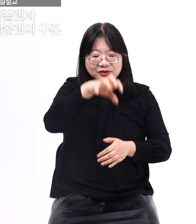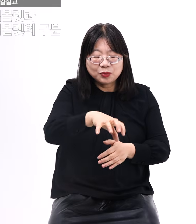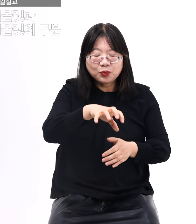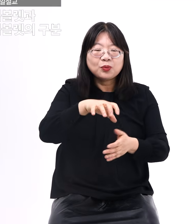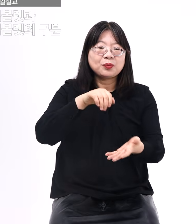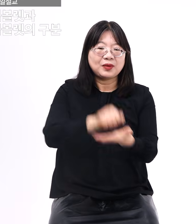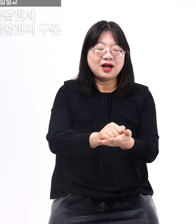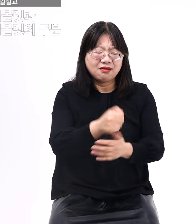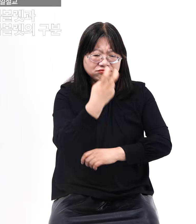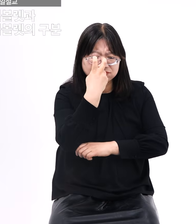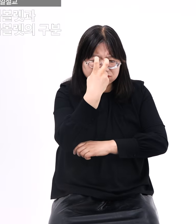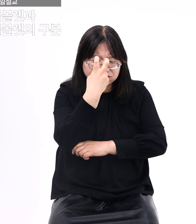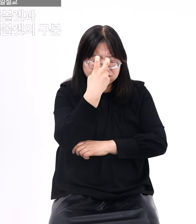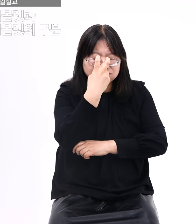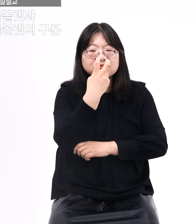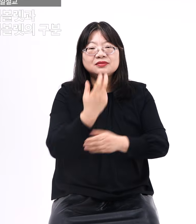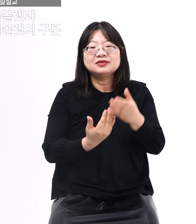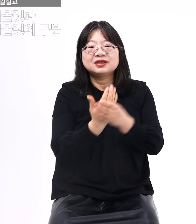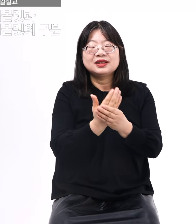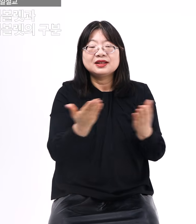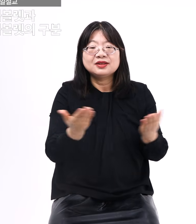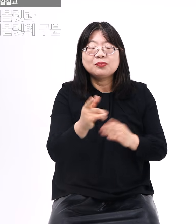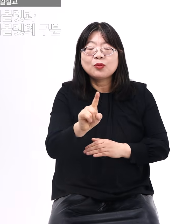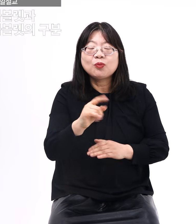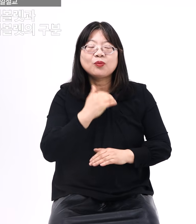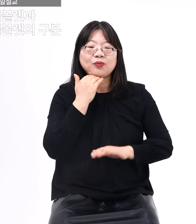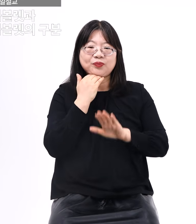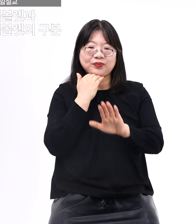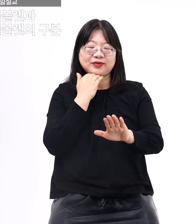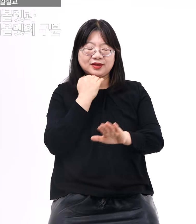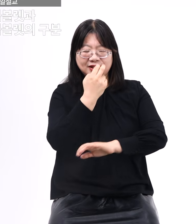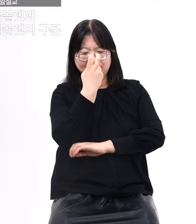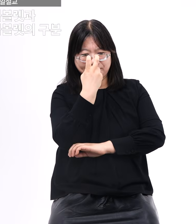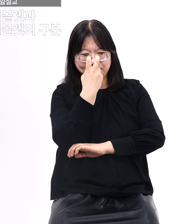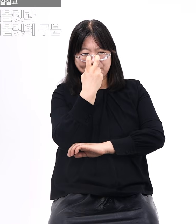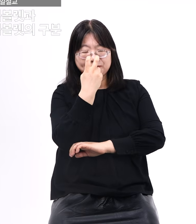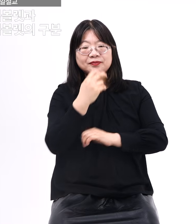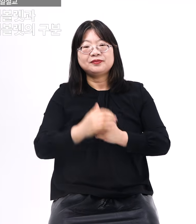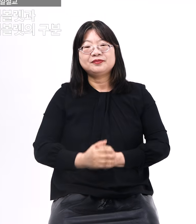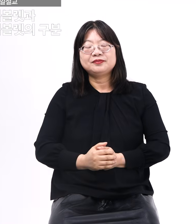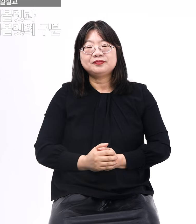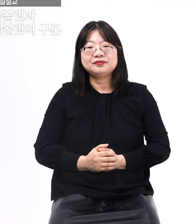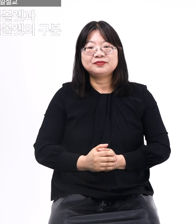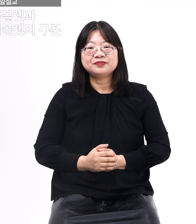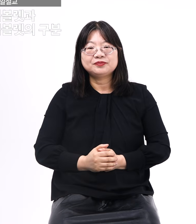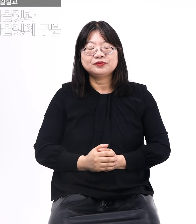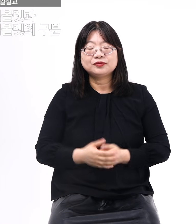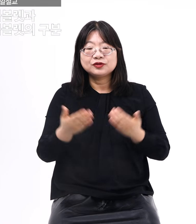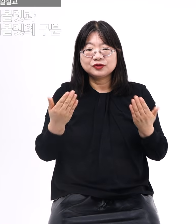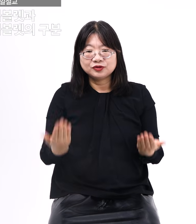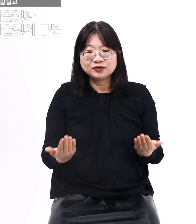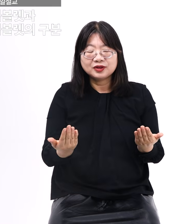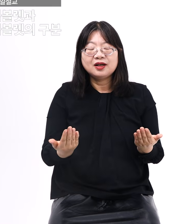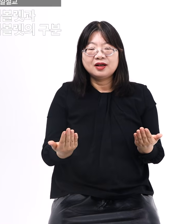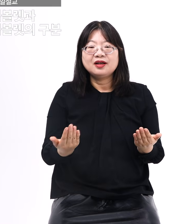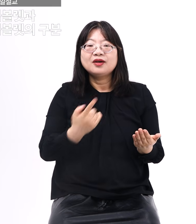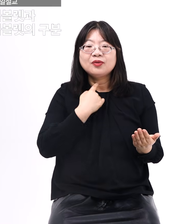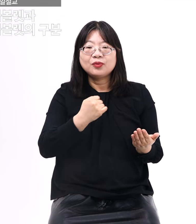장악하고 어떤 일이 벌어지는가 하면 잠시 검문 있겠습니다. 이거 휴가 나온